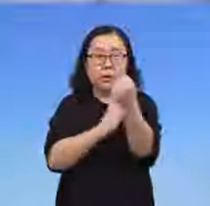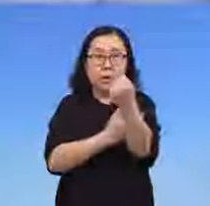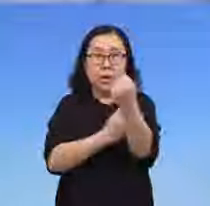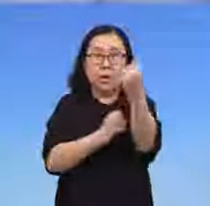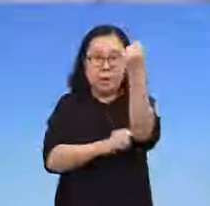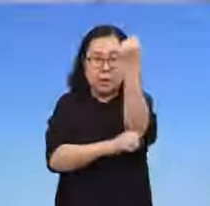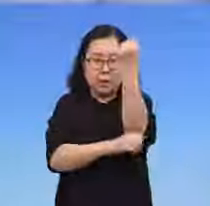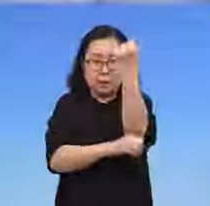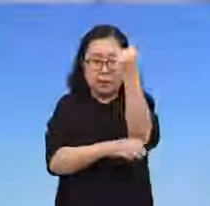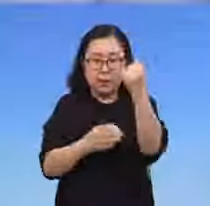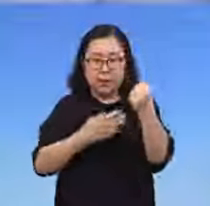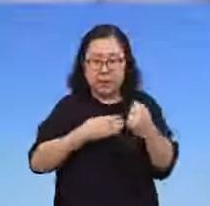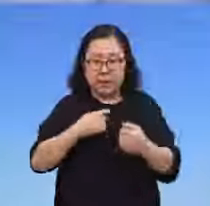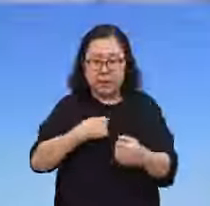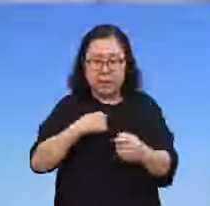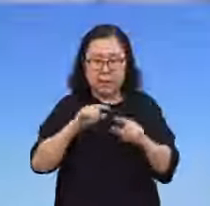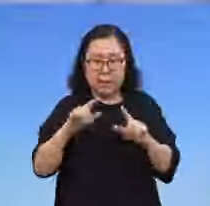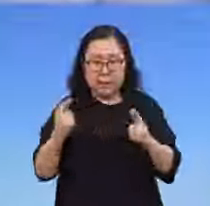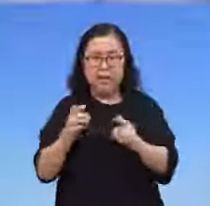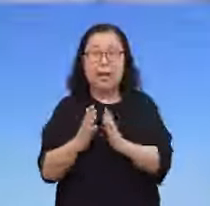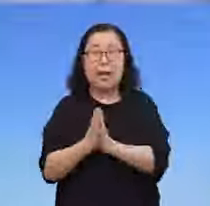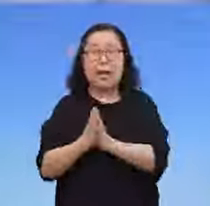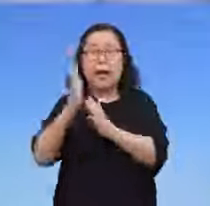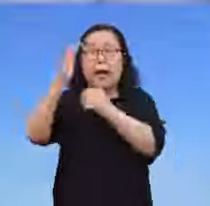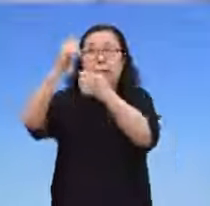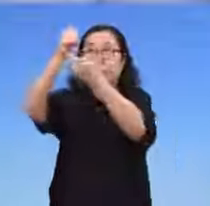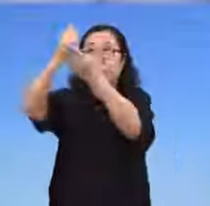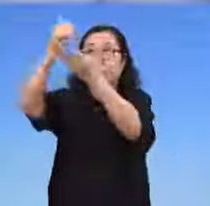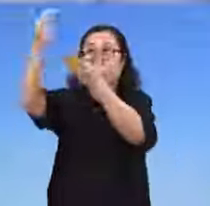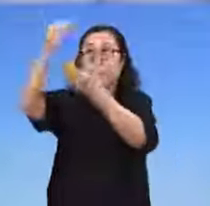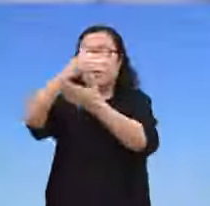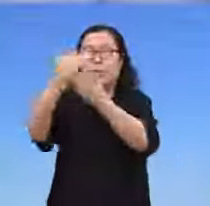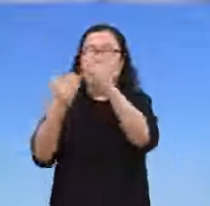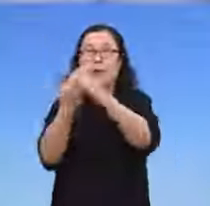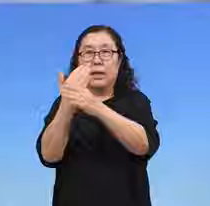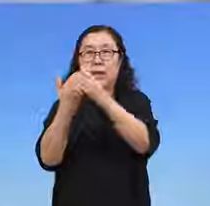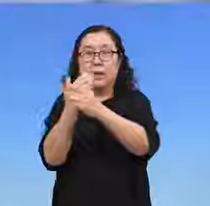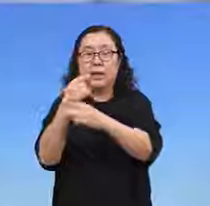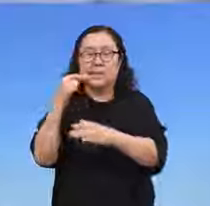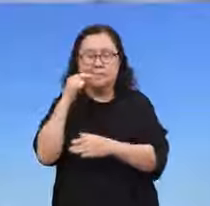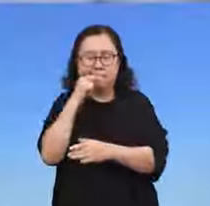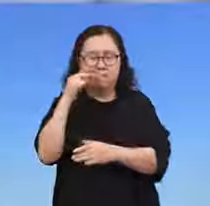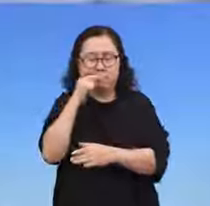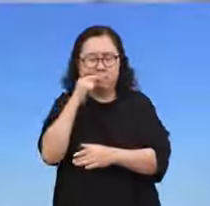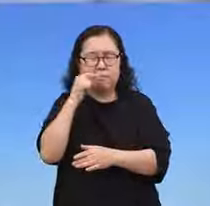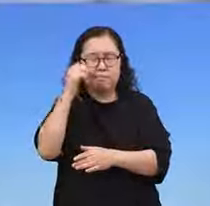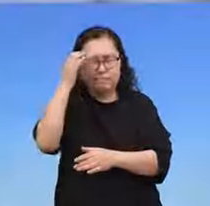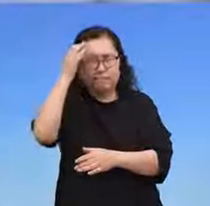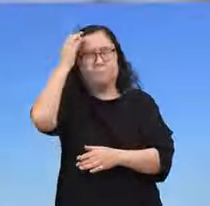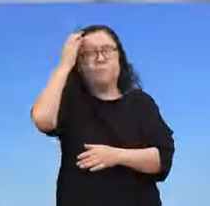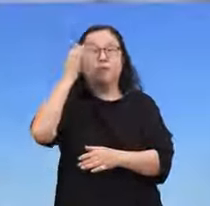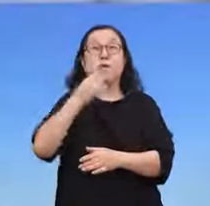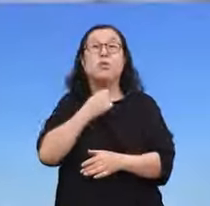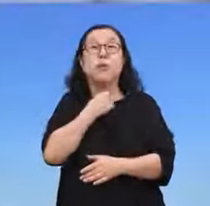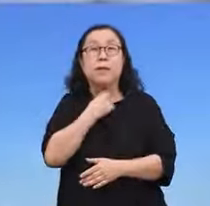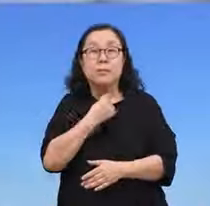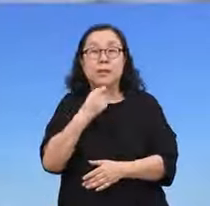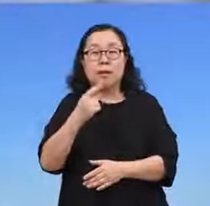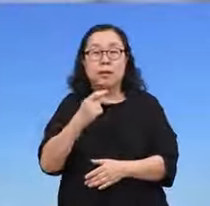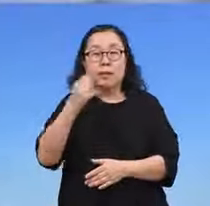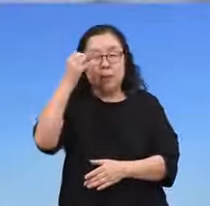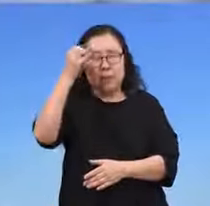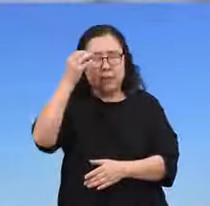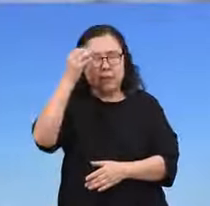능력의 원천이 나에게서가 아니라 그분으로부터 나온다는 사실을 철저하게 인식하게 되기를 바라고요, 이걸